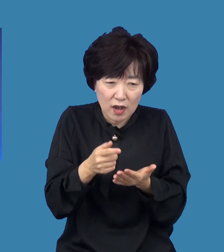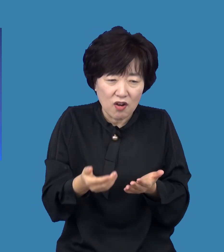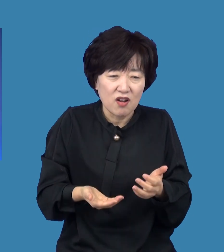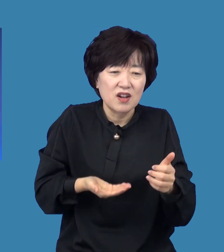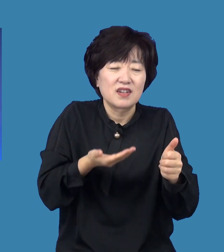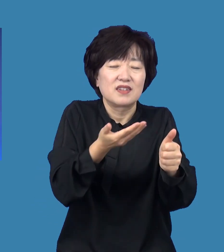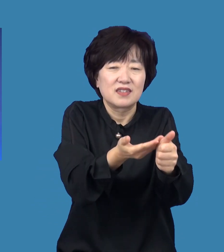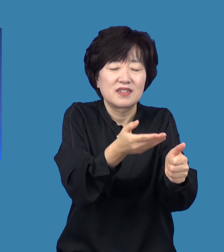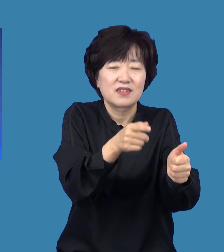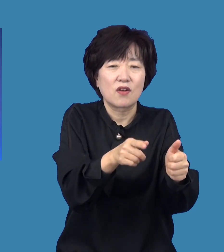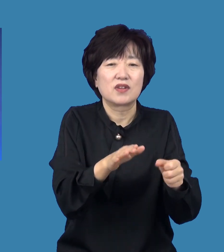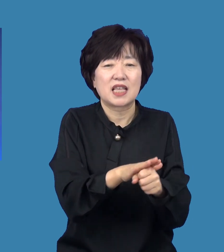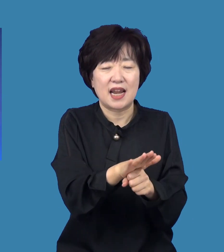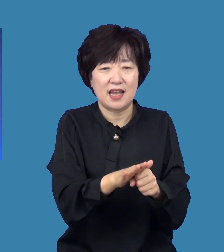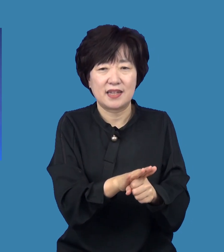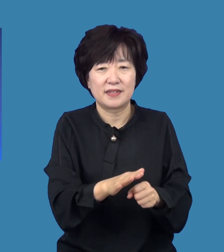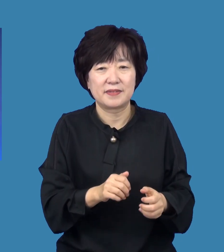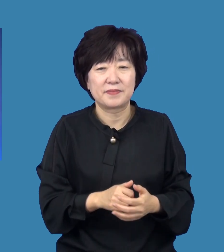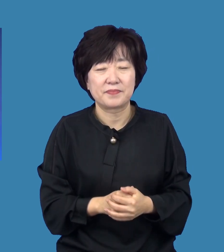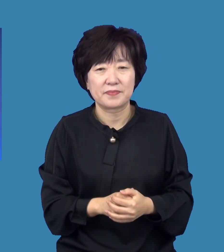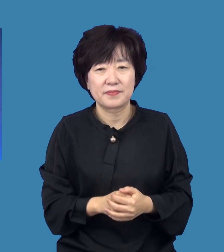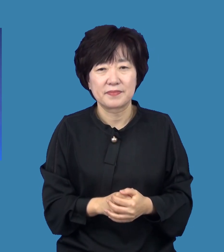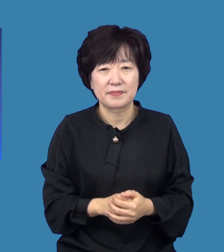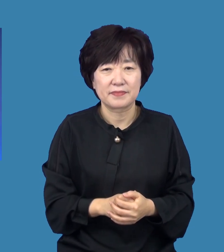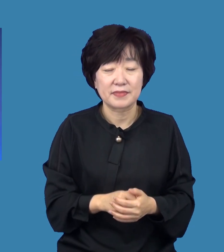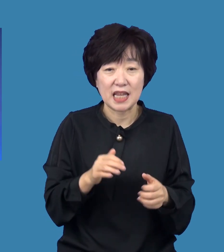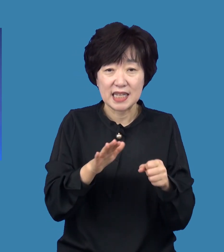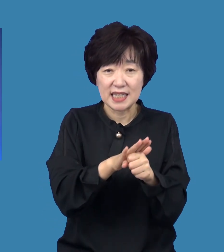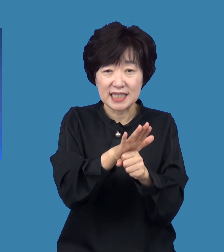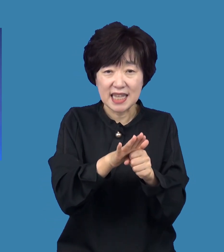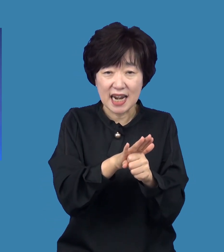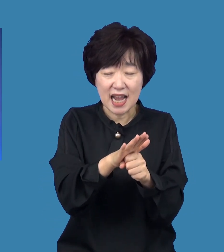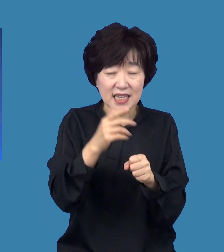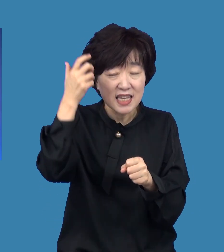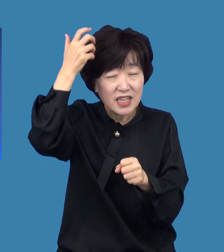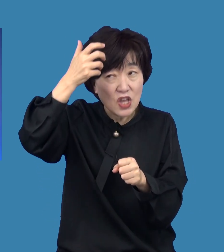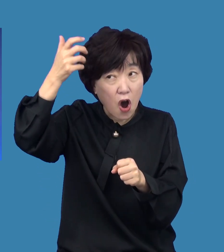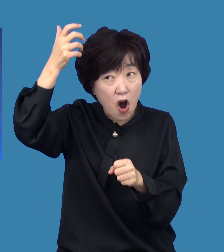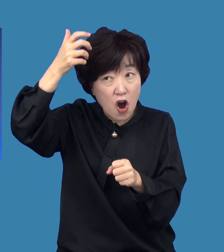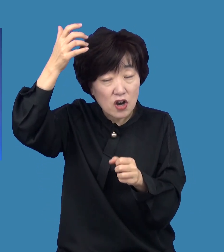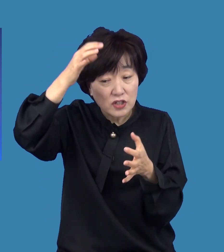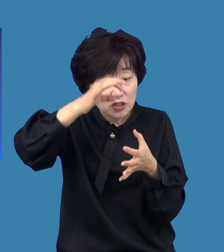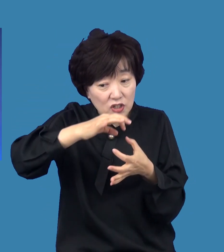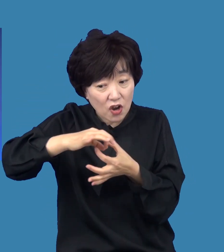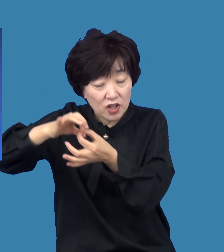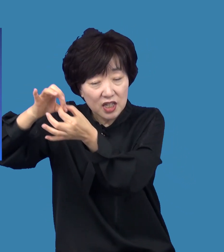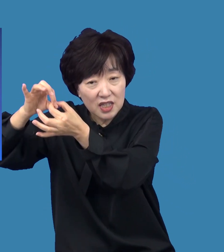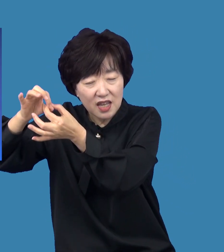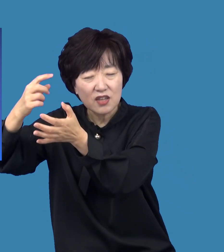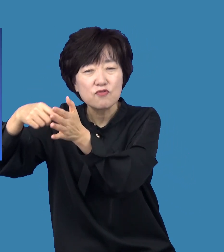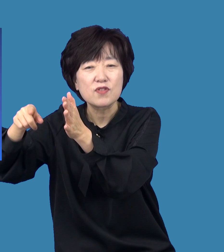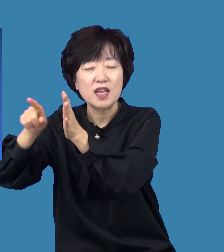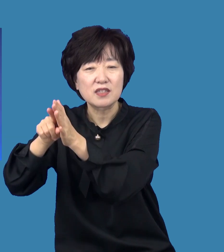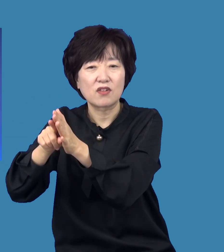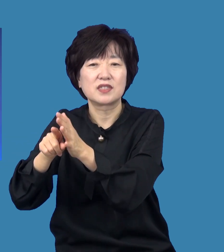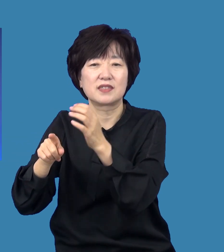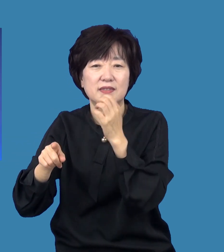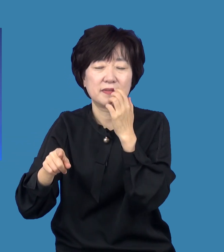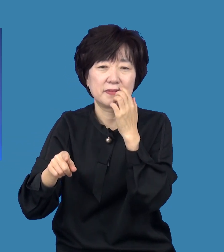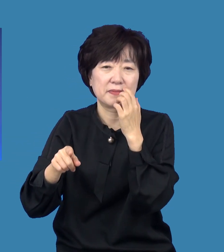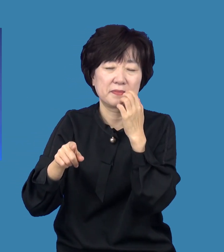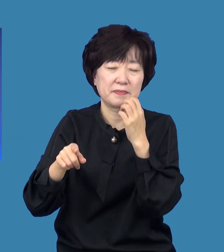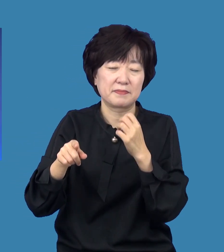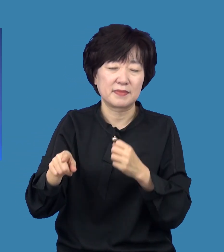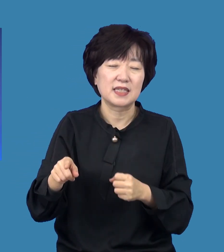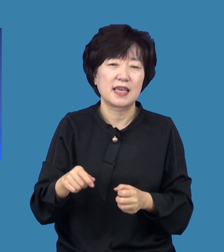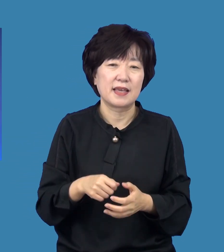그게 사랑이에요. 그래서 사랑이 영적인 일이 되는 이유는 이것 때문에 그래요. 네.